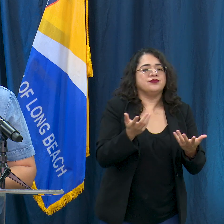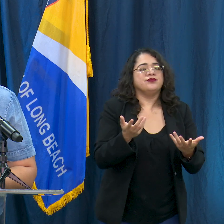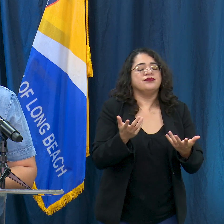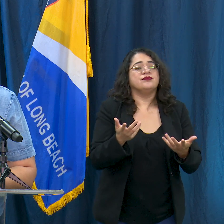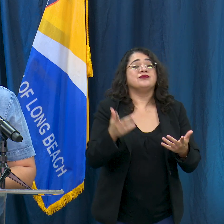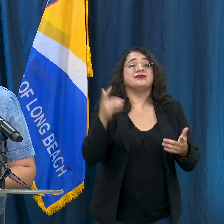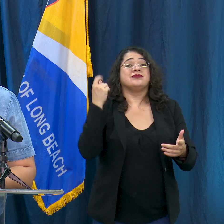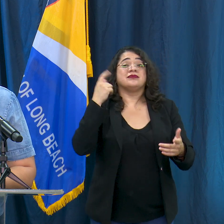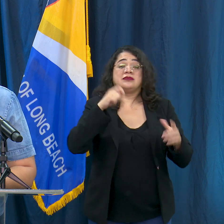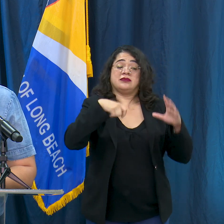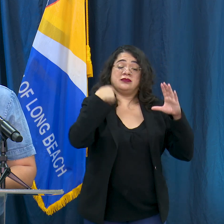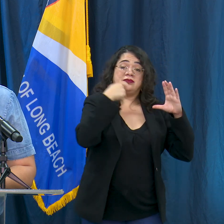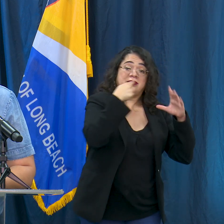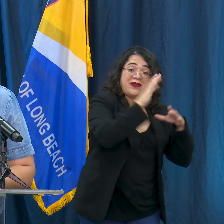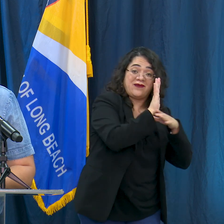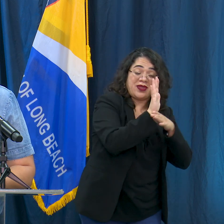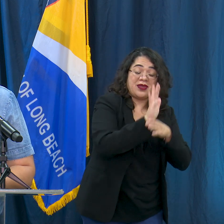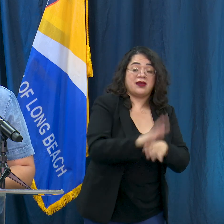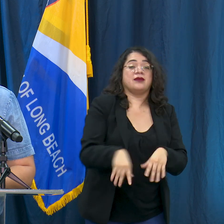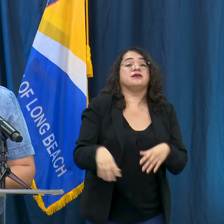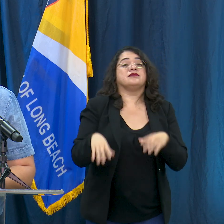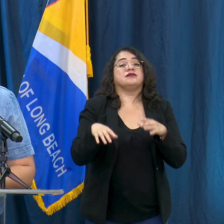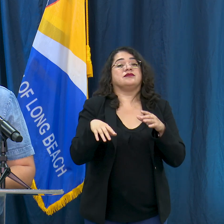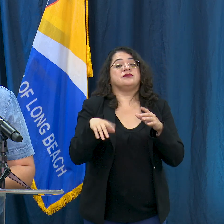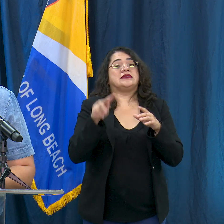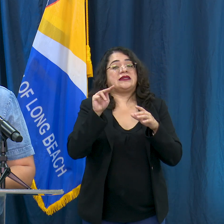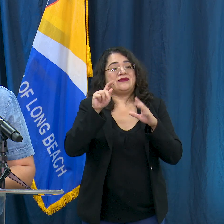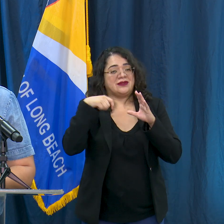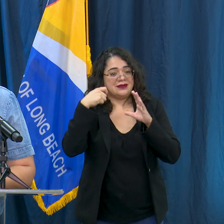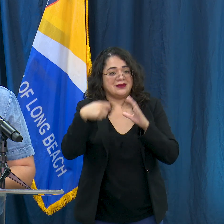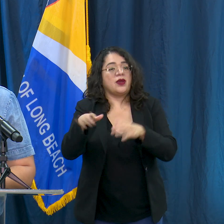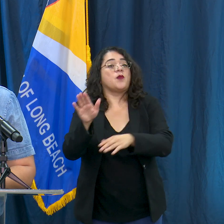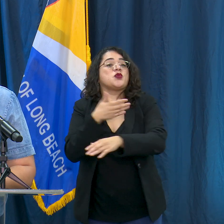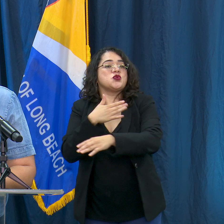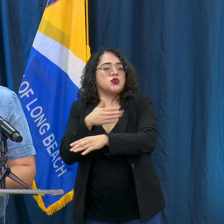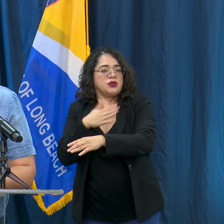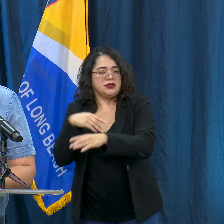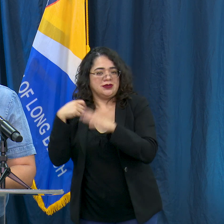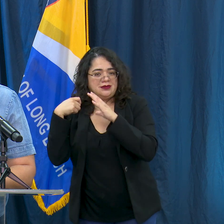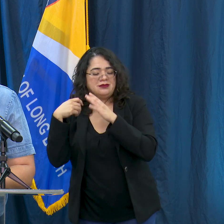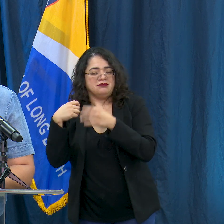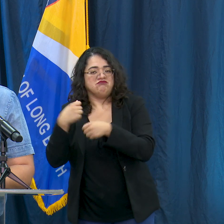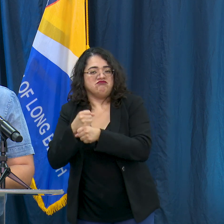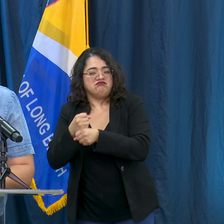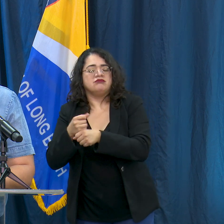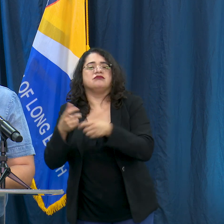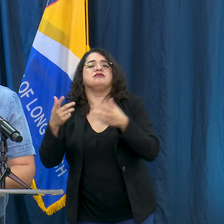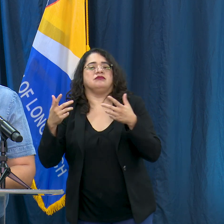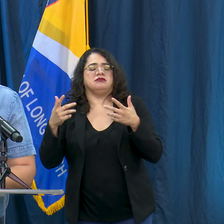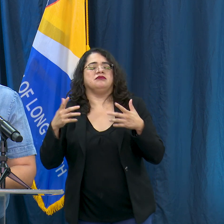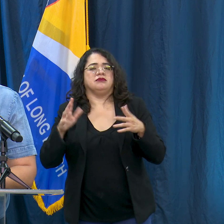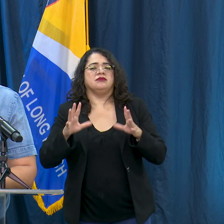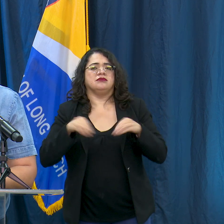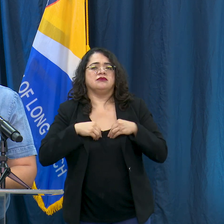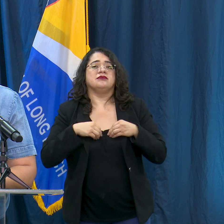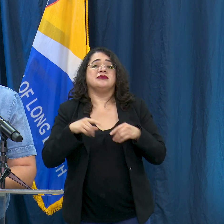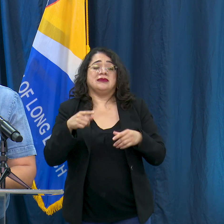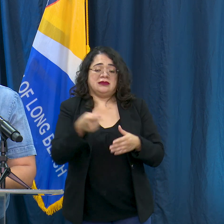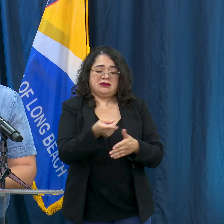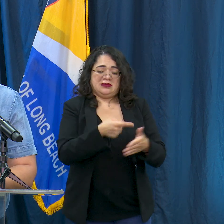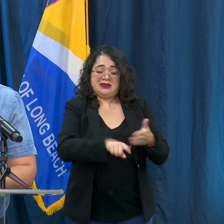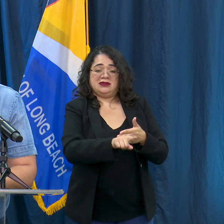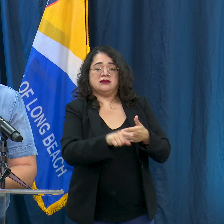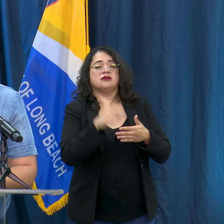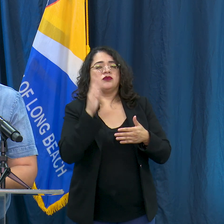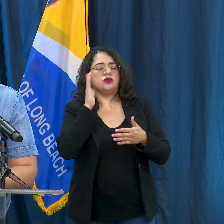es permitida. Estamos esperando por lo menos otra semana para rastrear los datos para determinar cuándo